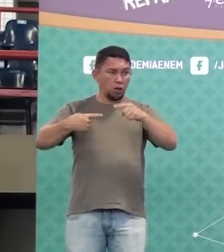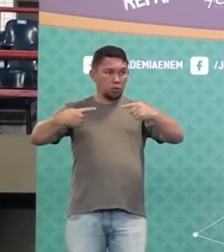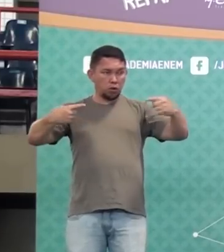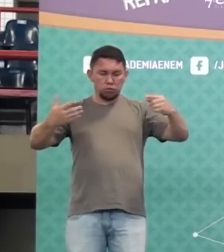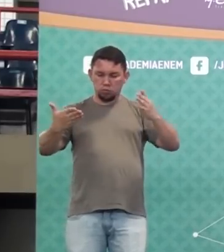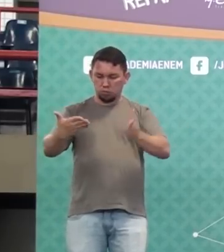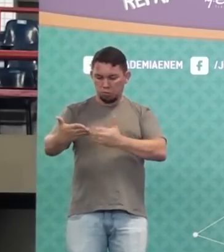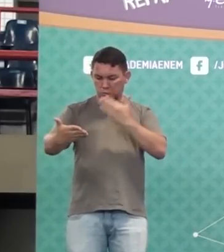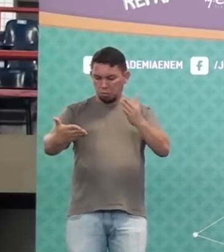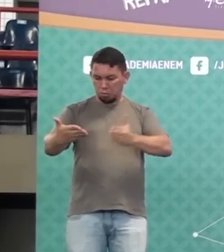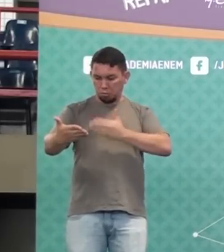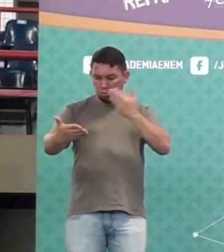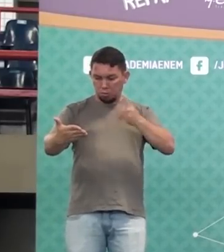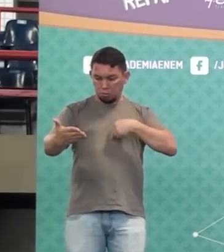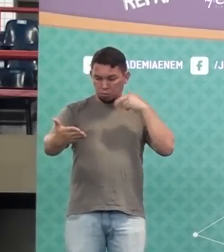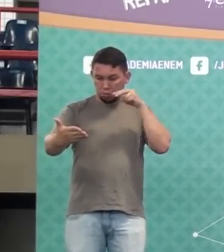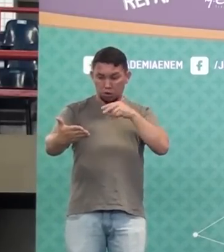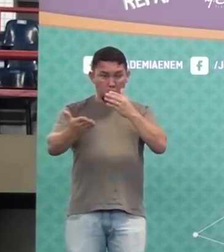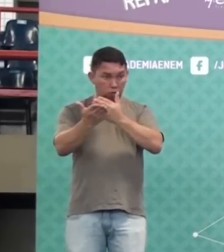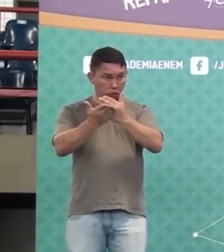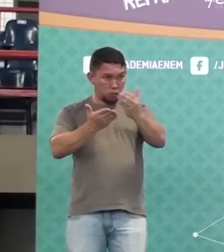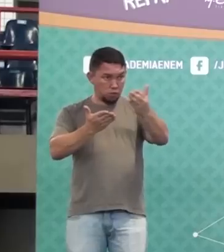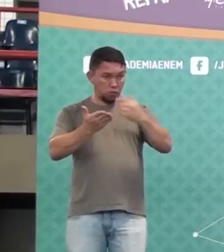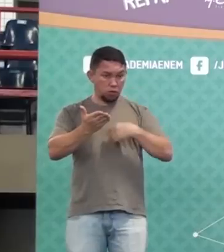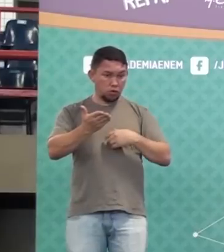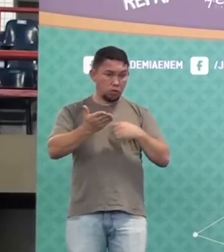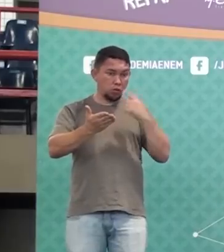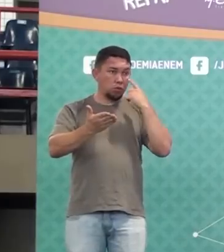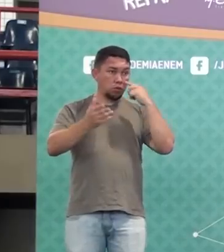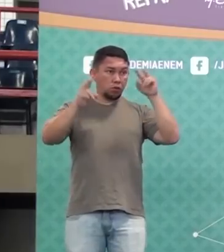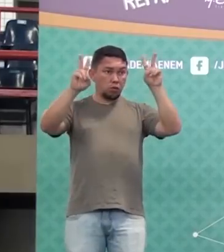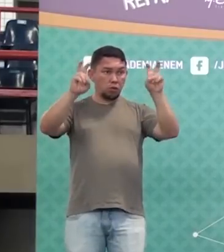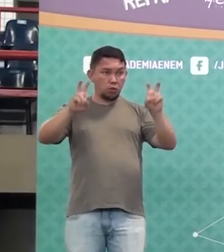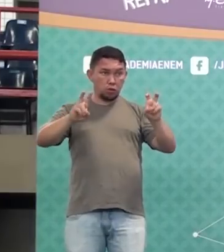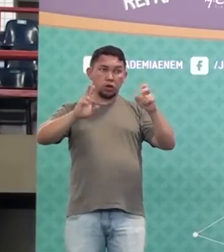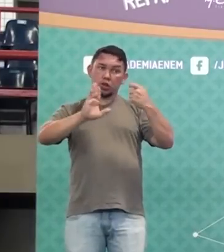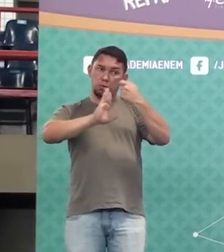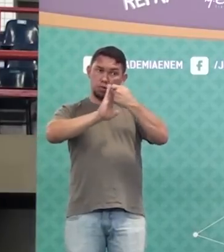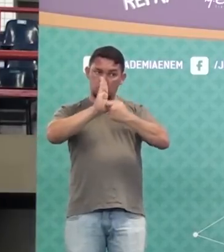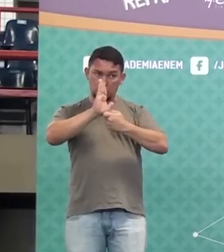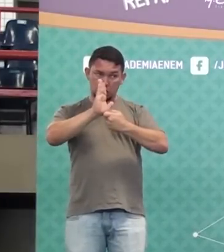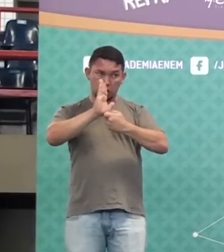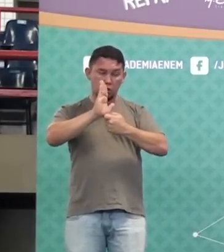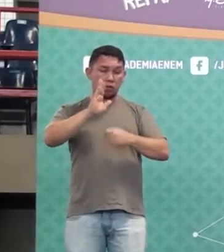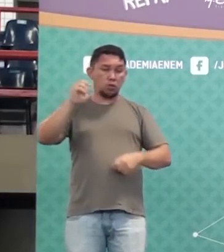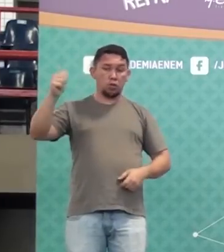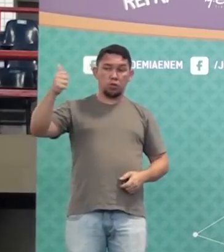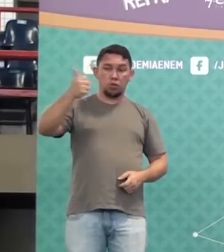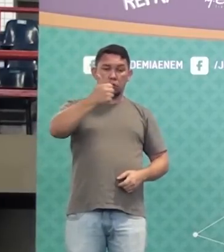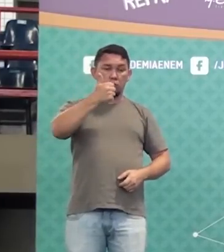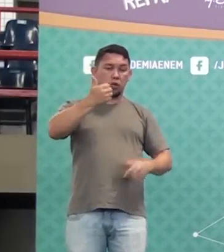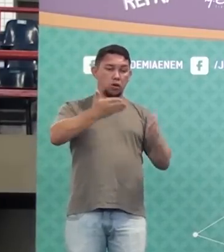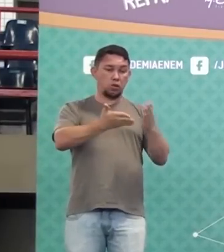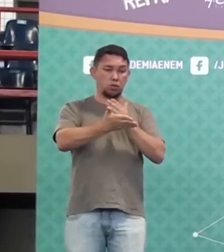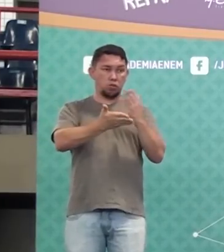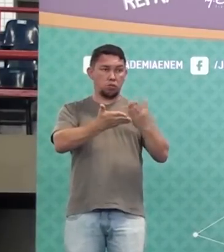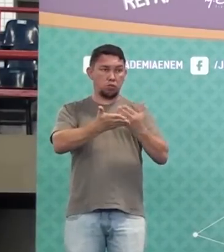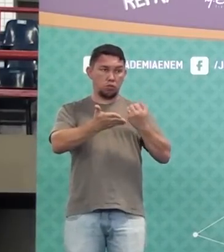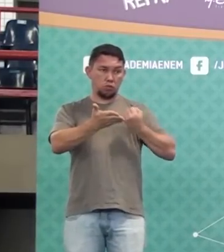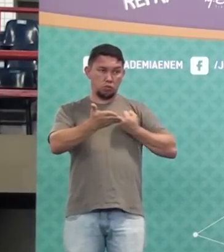apostila. Vamos iniciar dizendo que existem 2 temas de redação. O primeiro está na